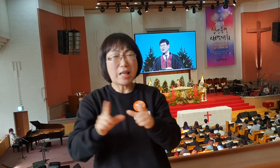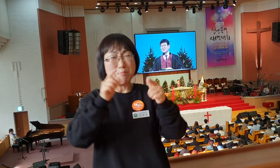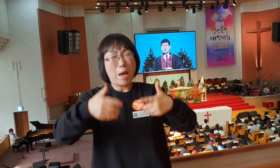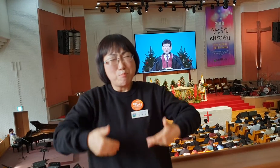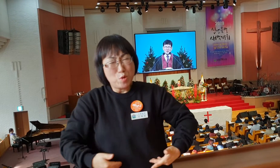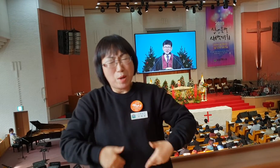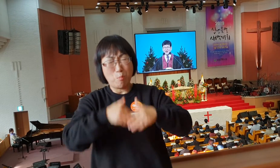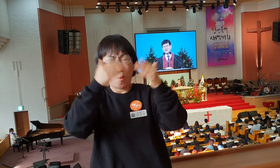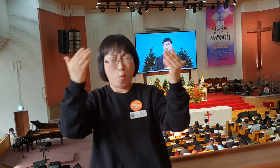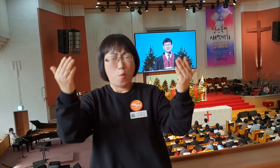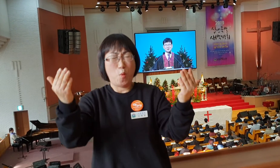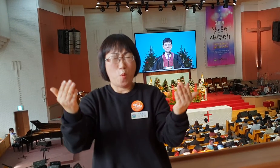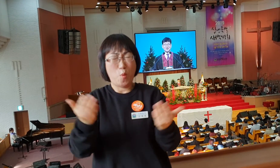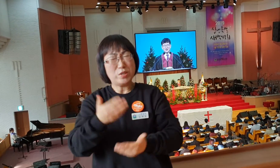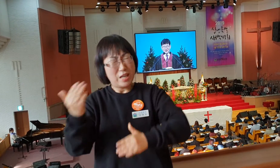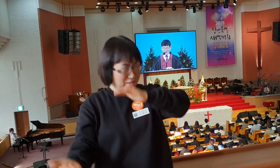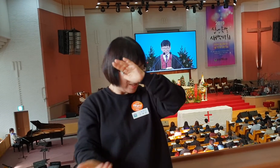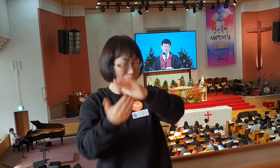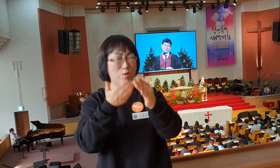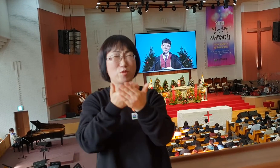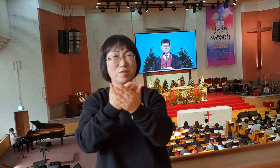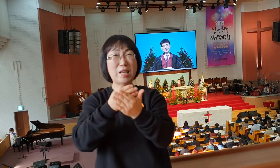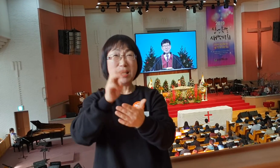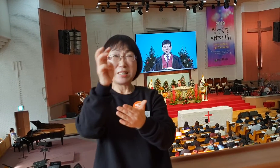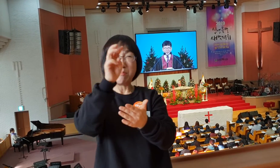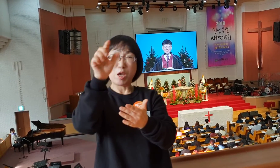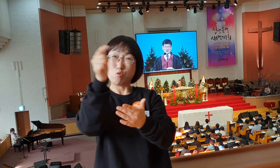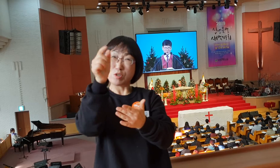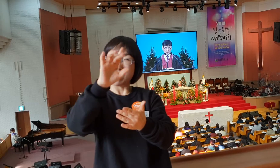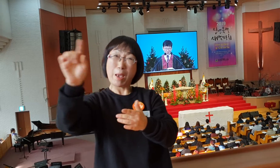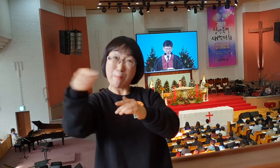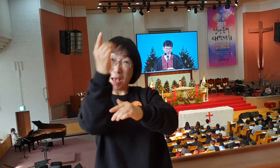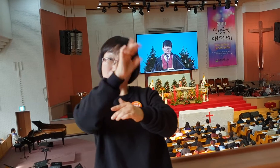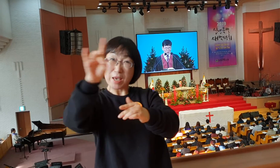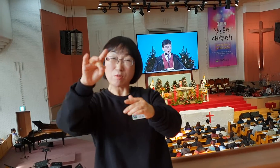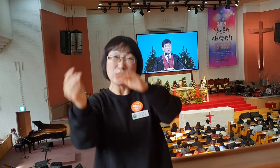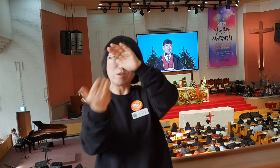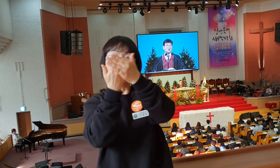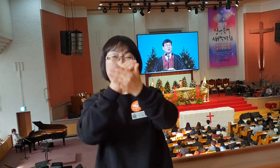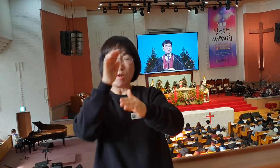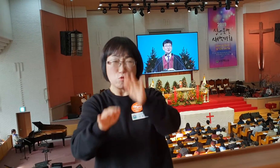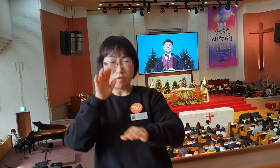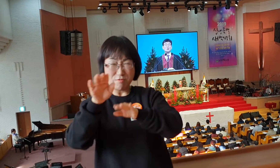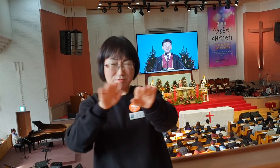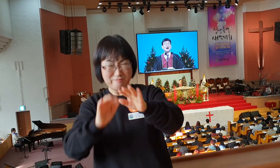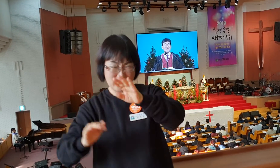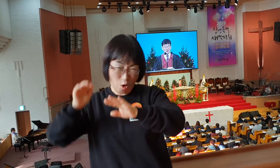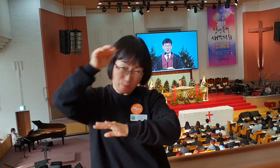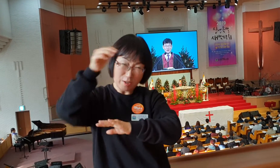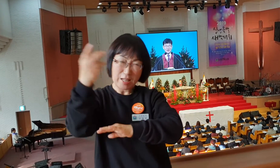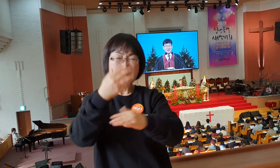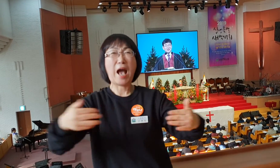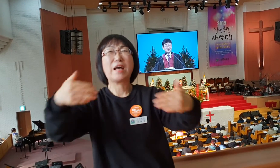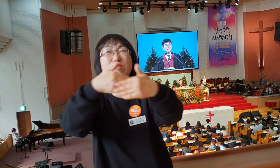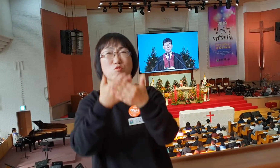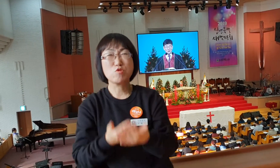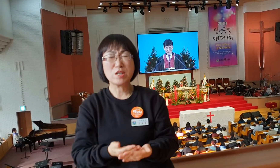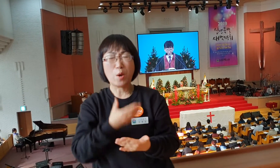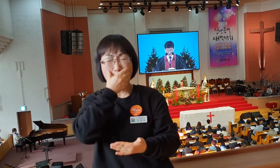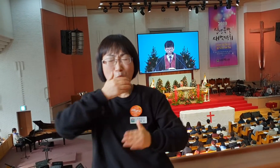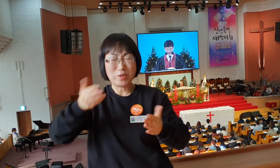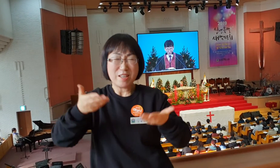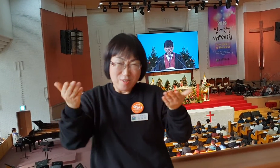필요에 몽땅 다 채우시는 30배, 60배, 100배로 채우시고 누르고 흔들어 넘치도록 하여 안겨주시는 그